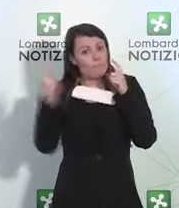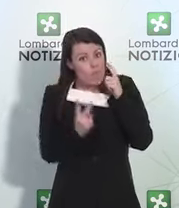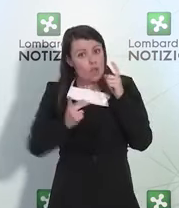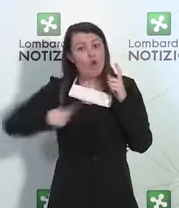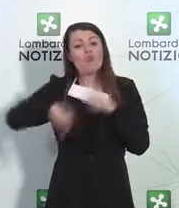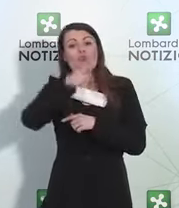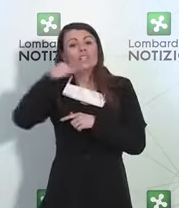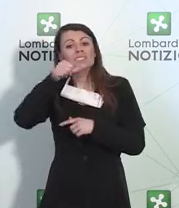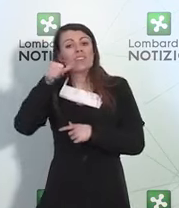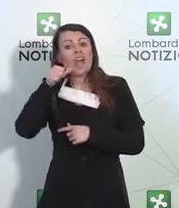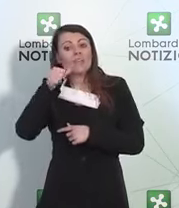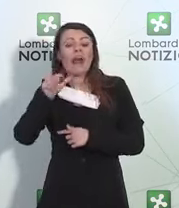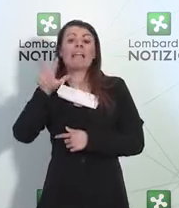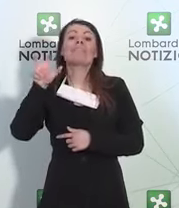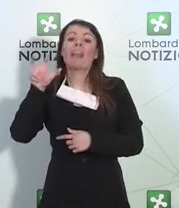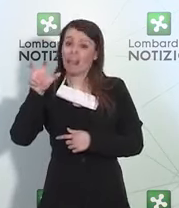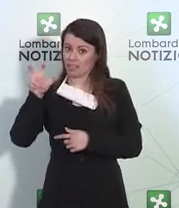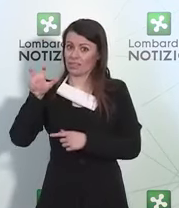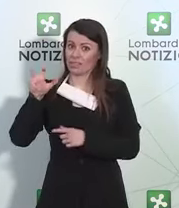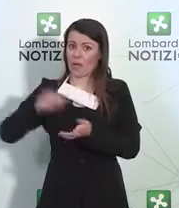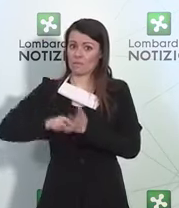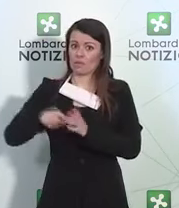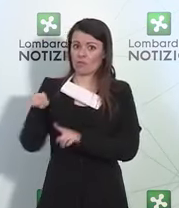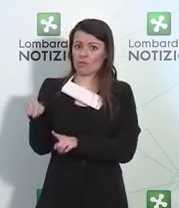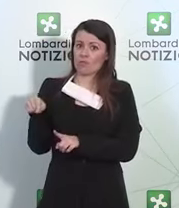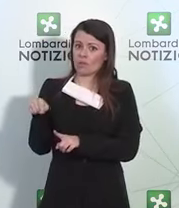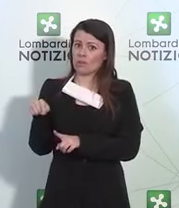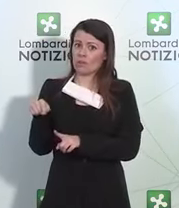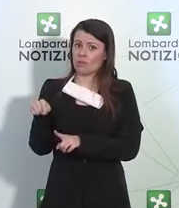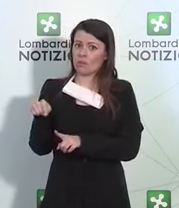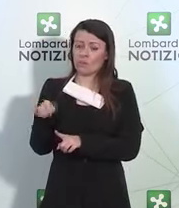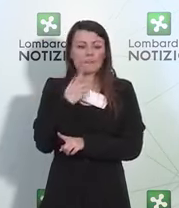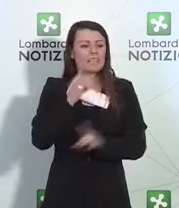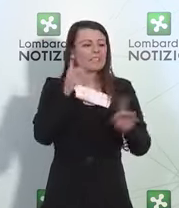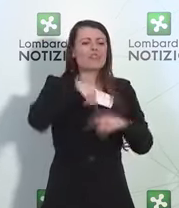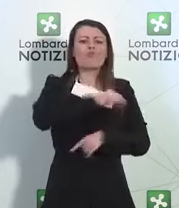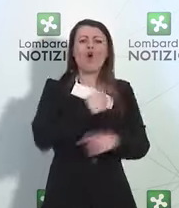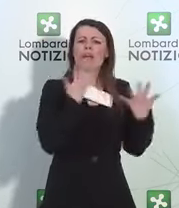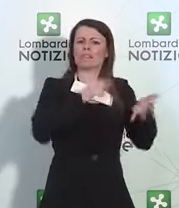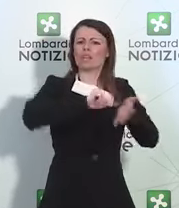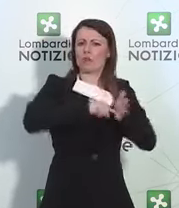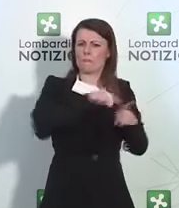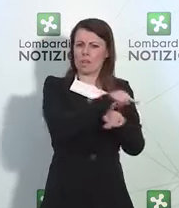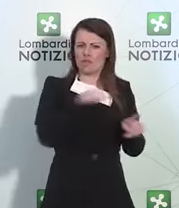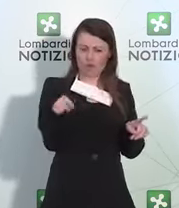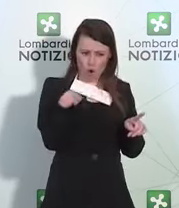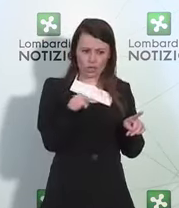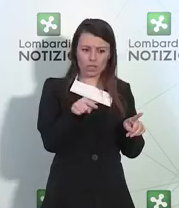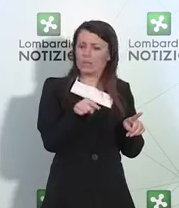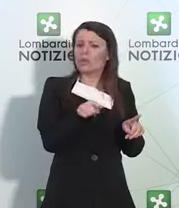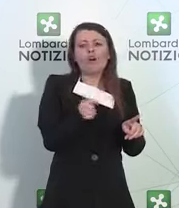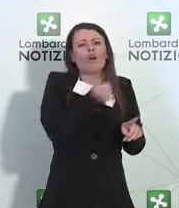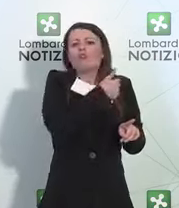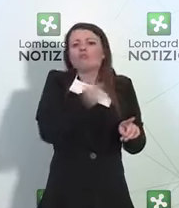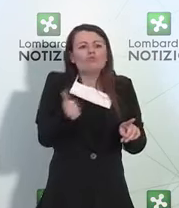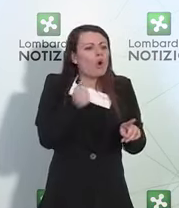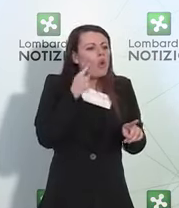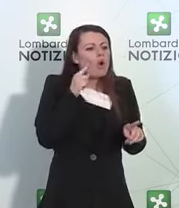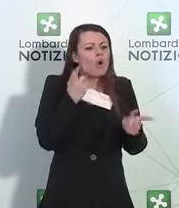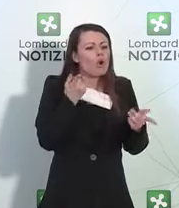di 30 perché se con 10 milioni noi abbiamo coperto soltanto le necessità